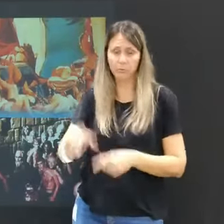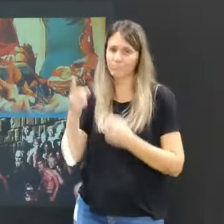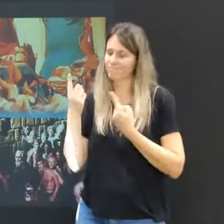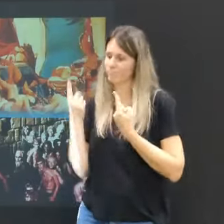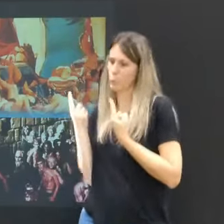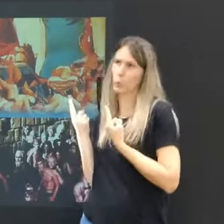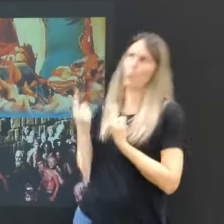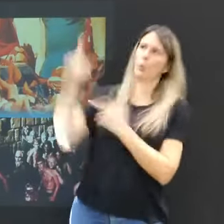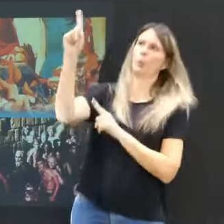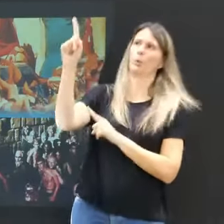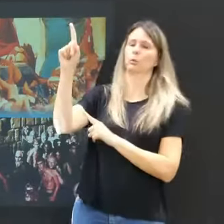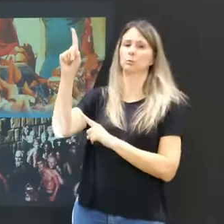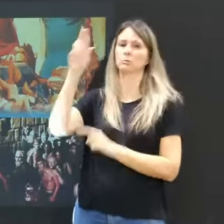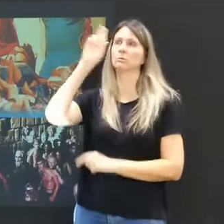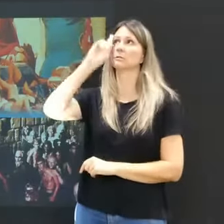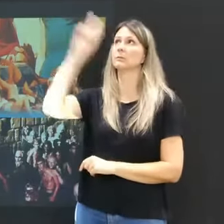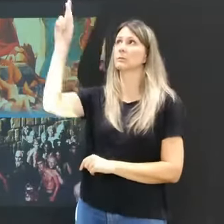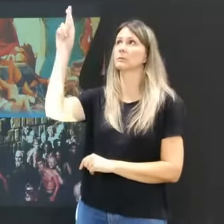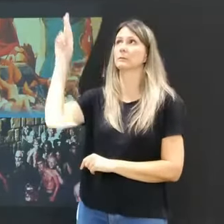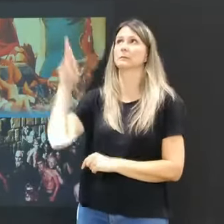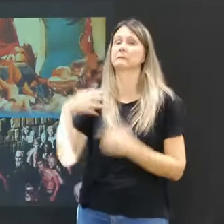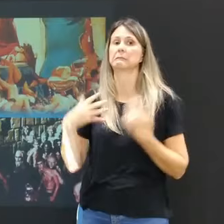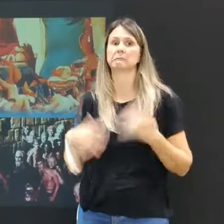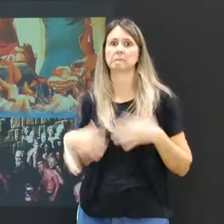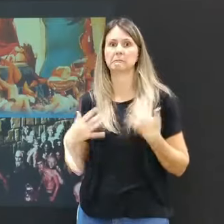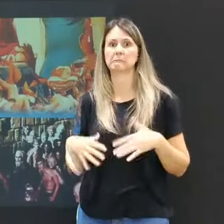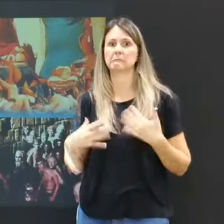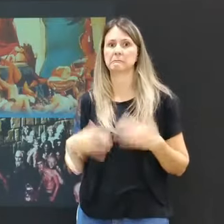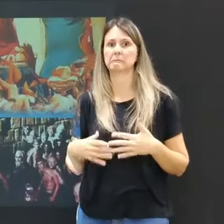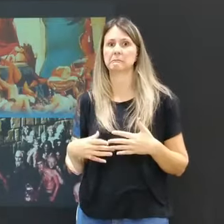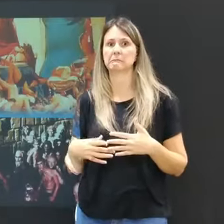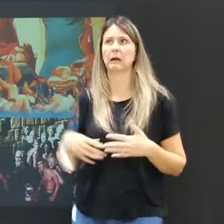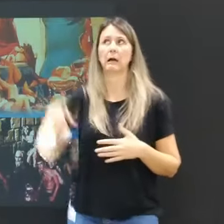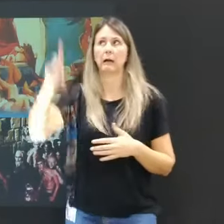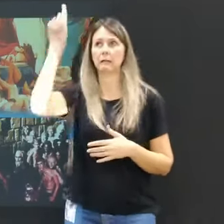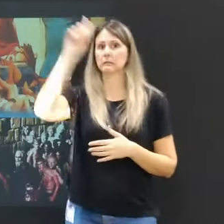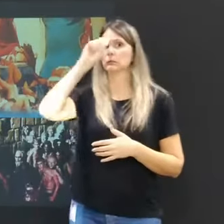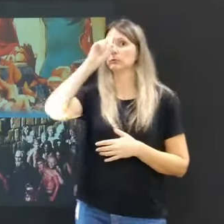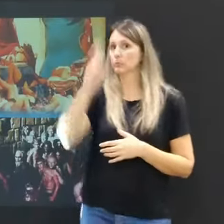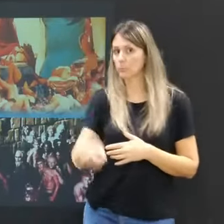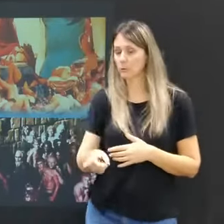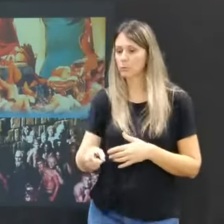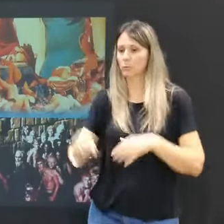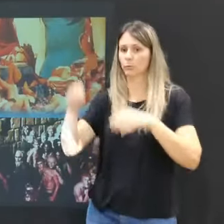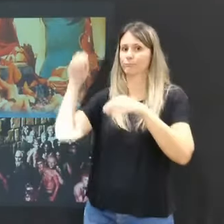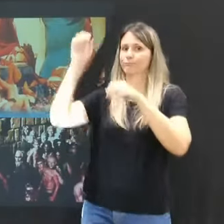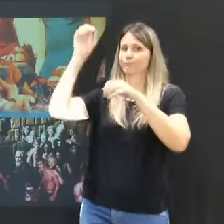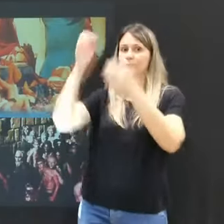em pecado contra Deus, contra o Senhor. Isso é muito sério. Aí